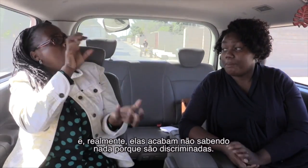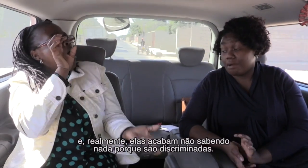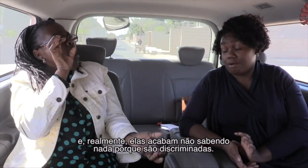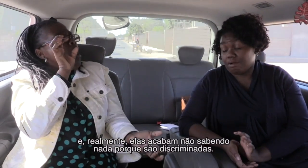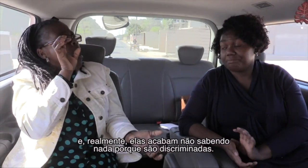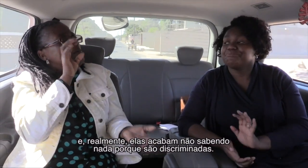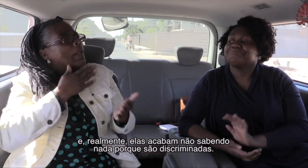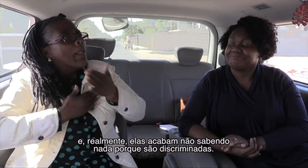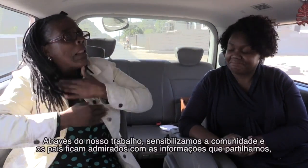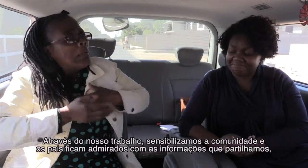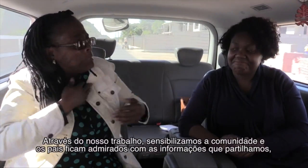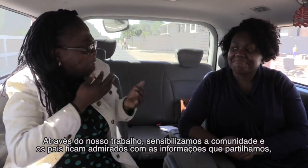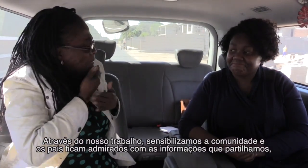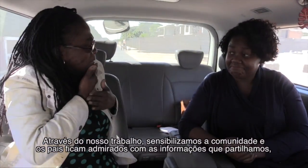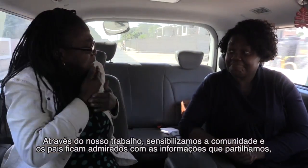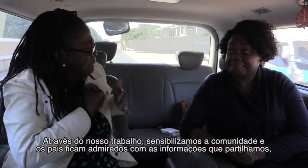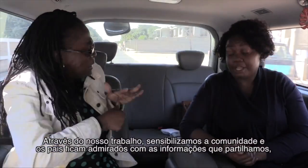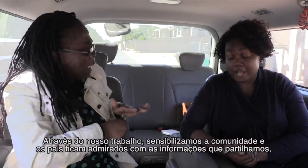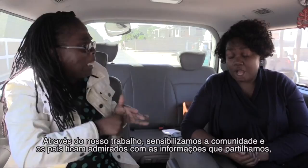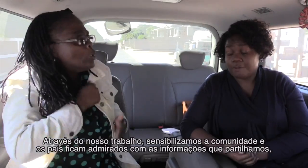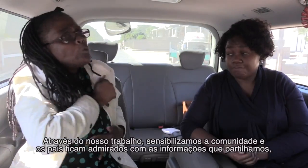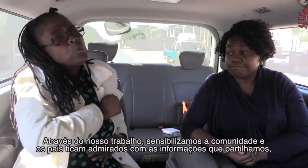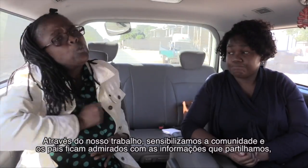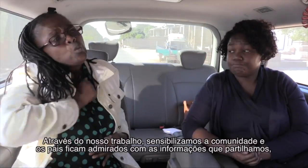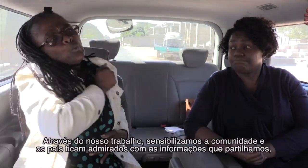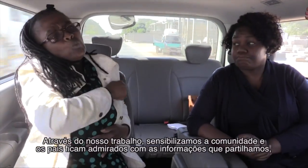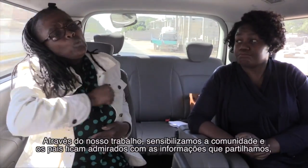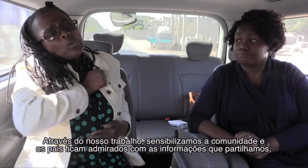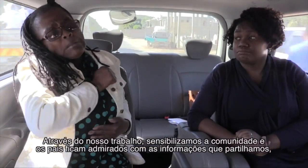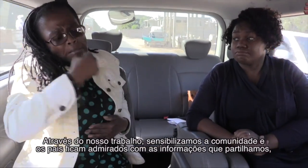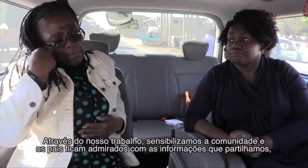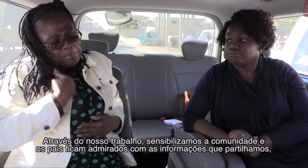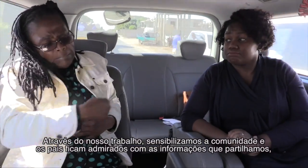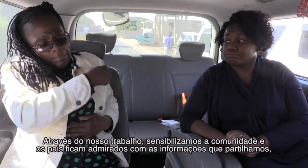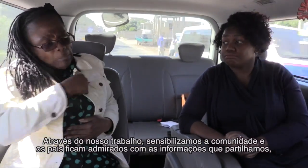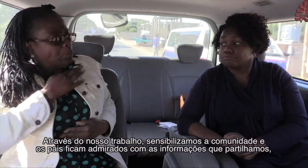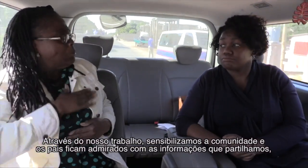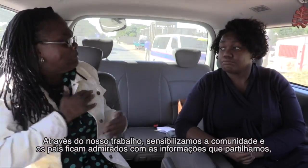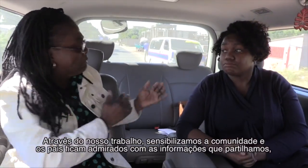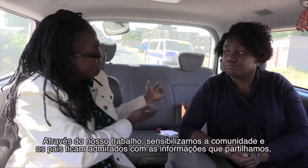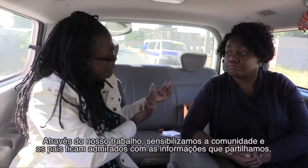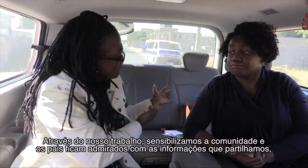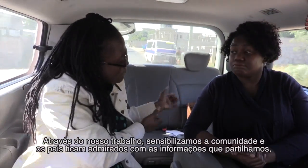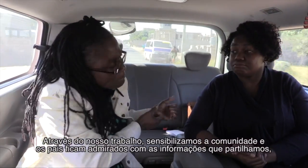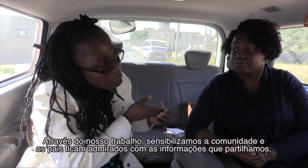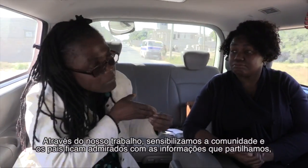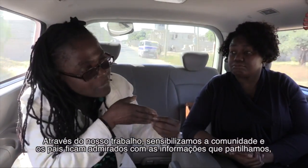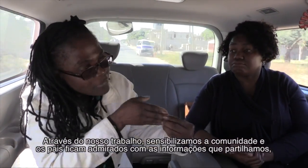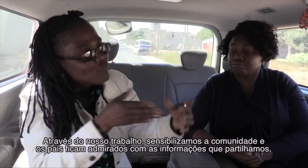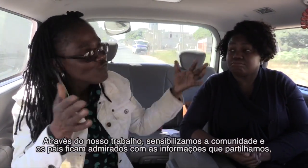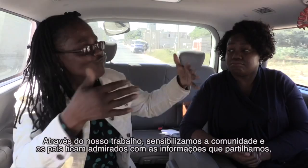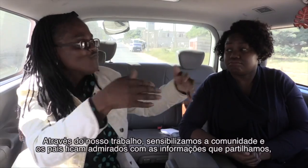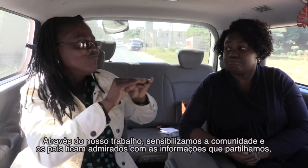discriminadas. Através do nosso trabalho, sensibilizamos a sociedade e os pais